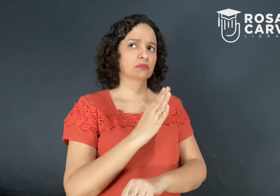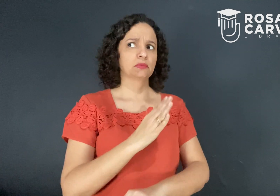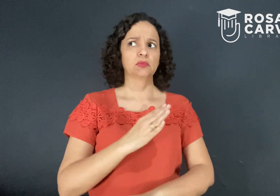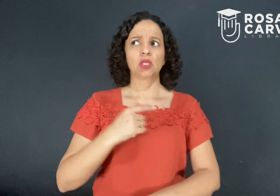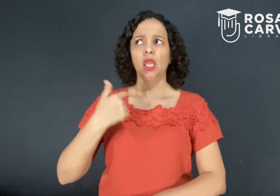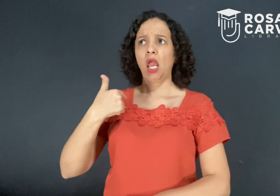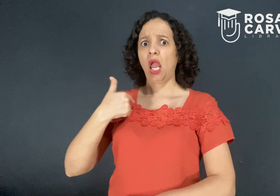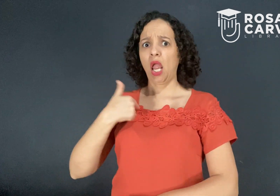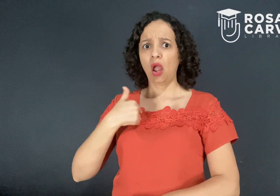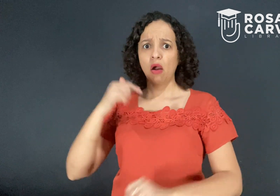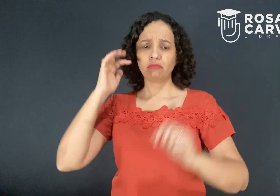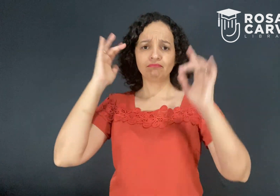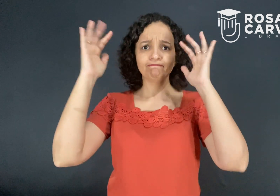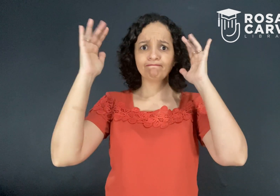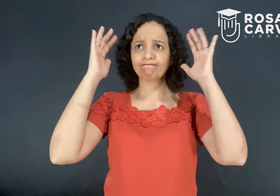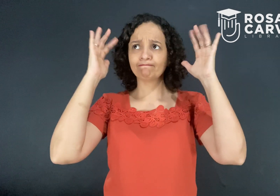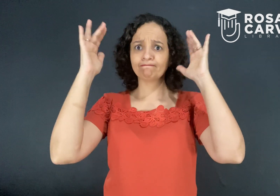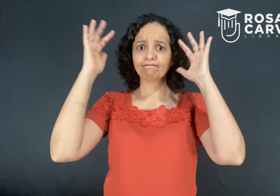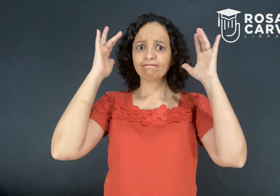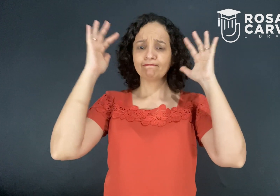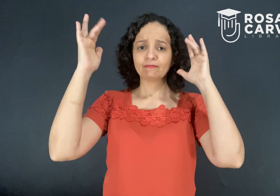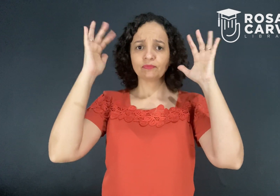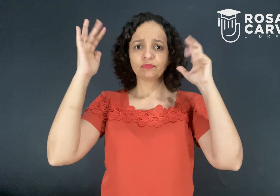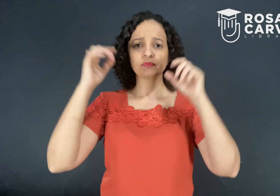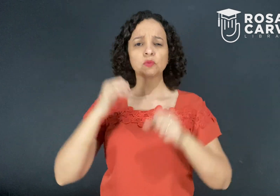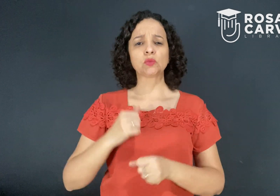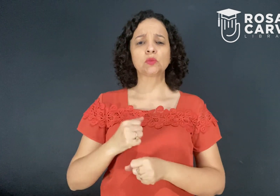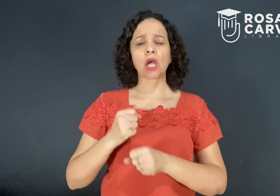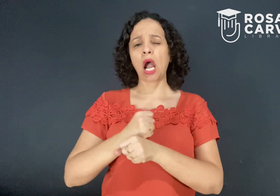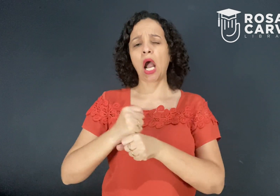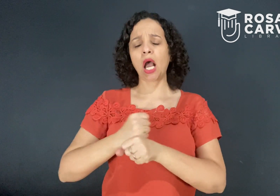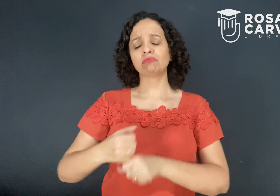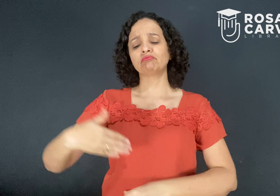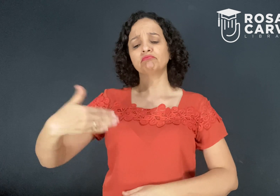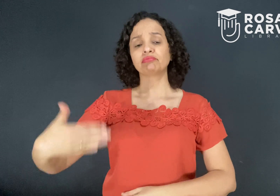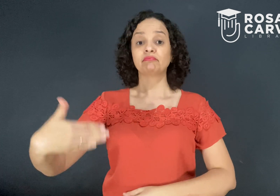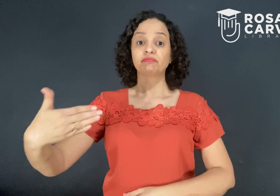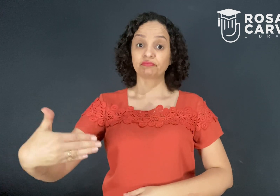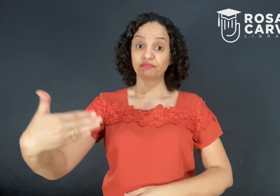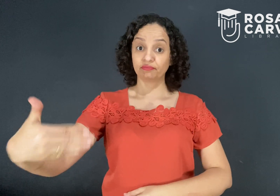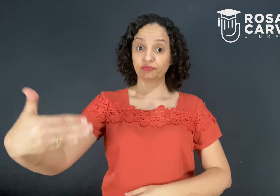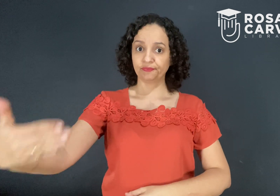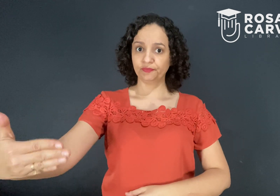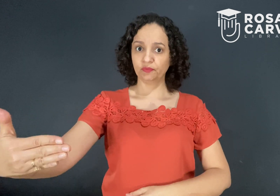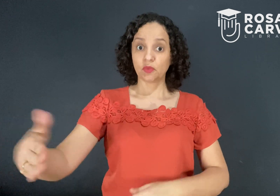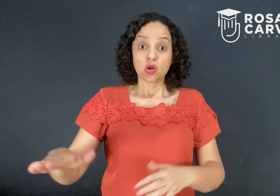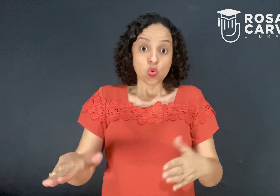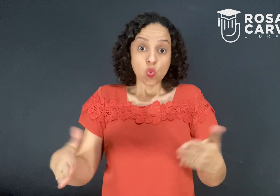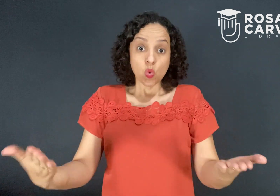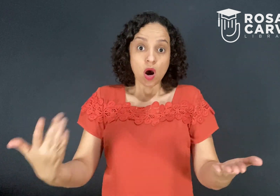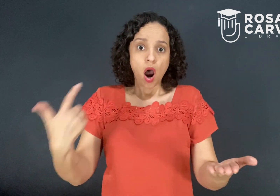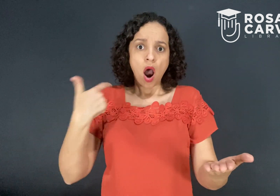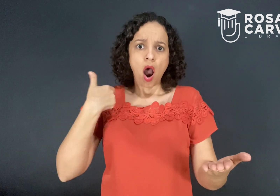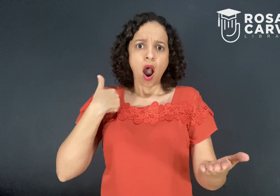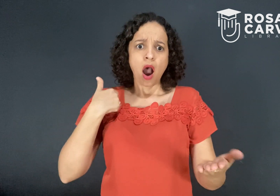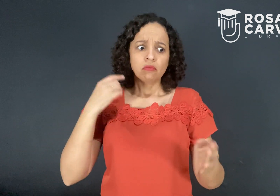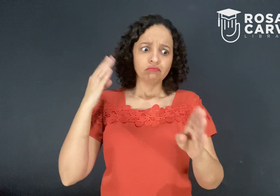passado. E aquilo ficou na minha cabeça, né? Os anos foram passando e quando eu